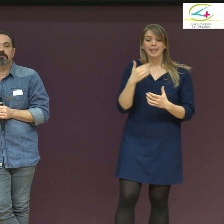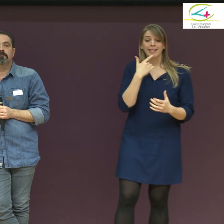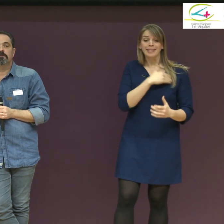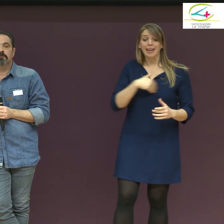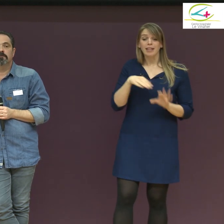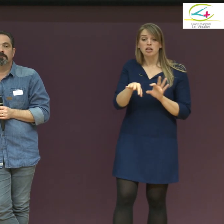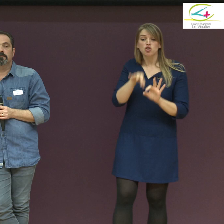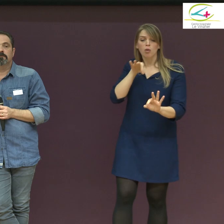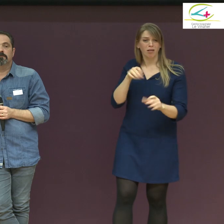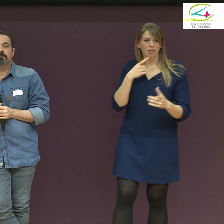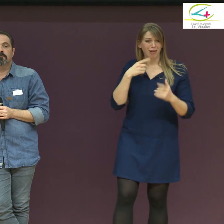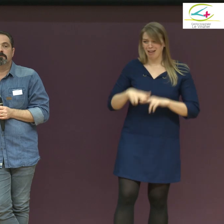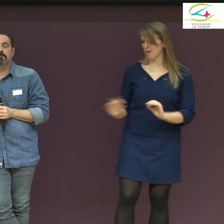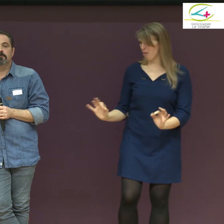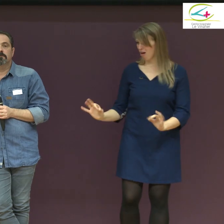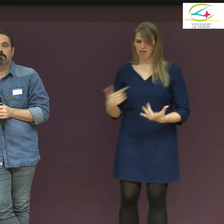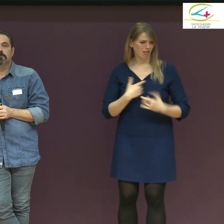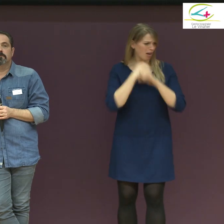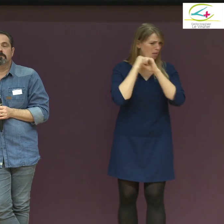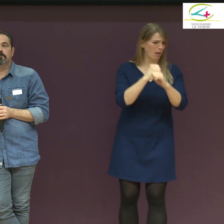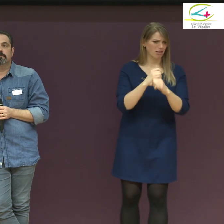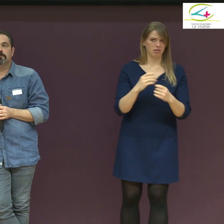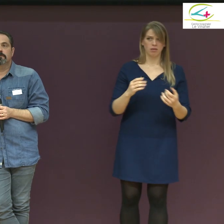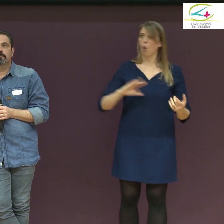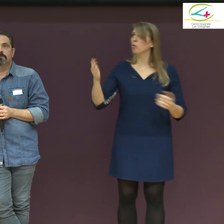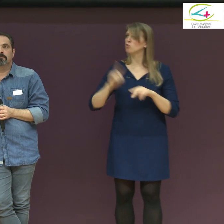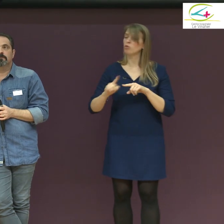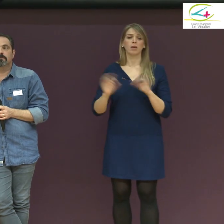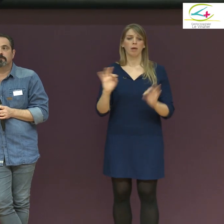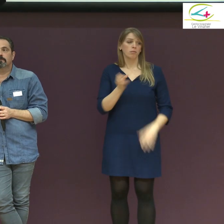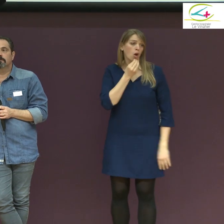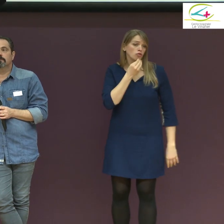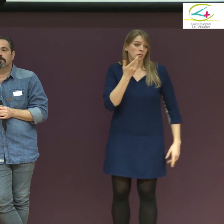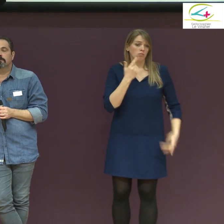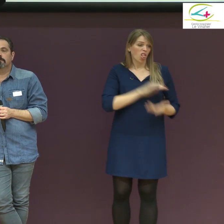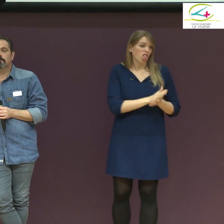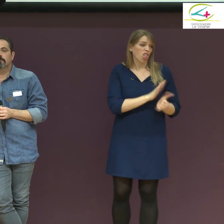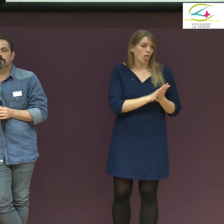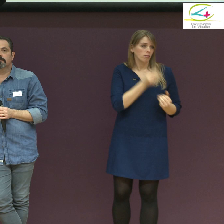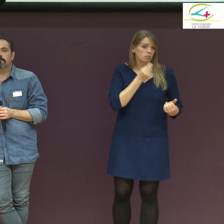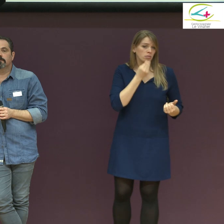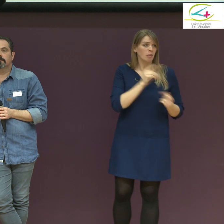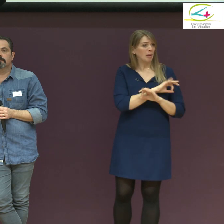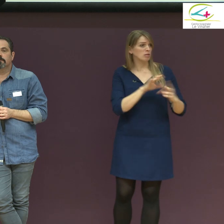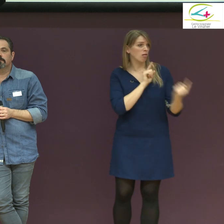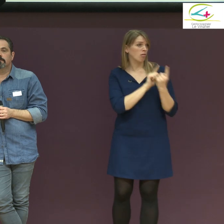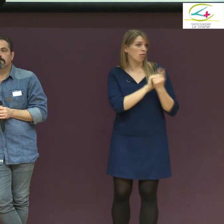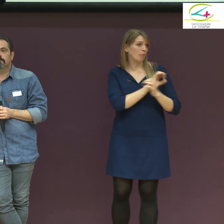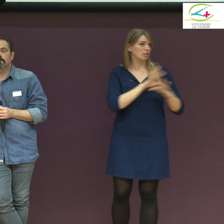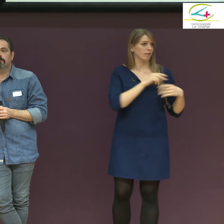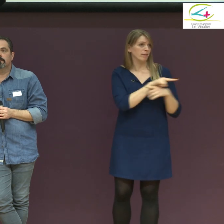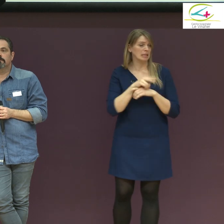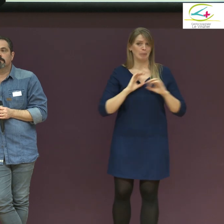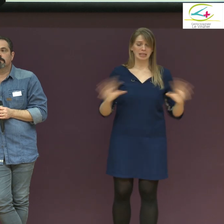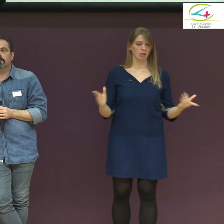choix. Ils n'ont plus rien, ils sont à l'EHPAD, il n'y a plus rien, ils mangent mixé, plus personne vient les voir, etc. Il ne reste